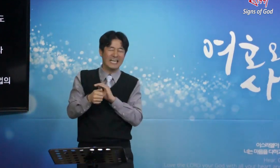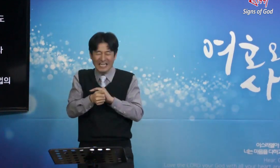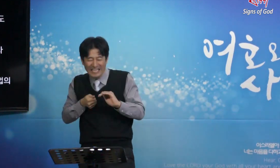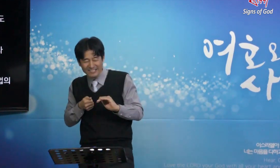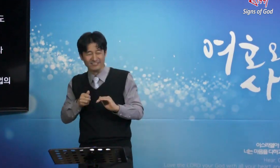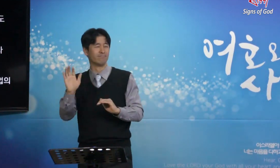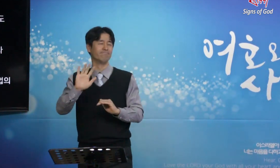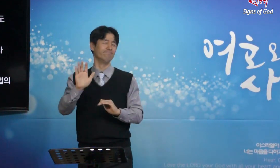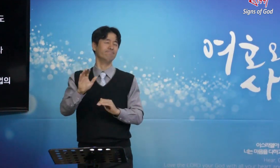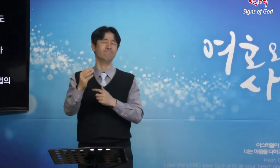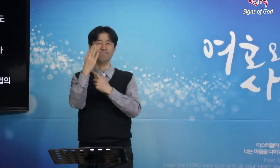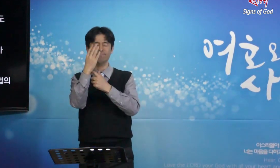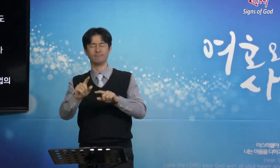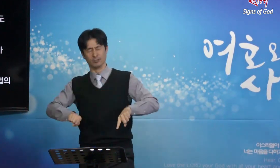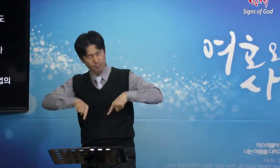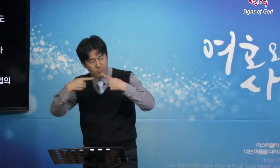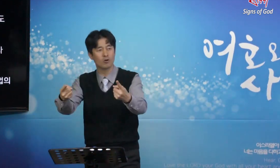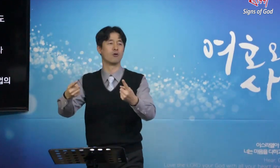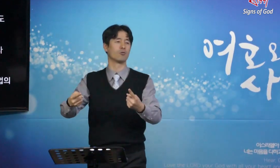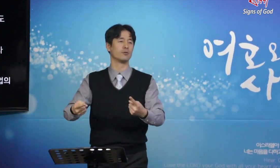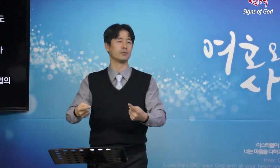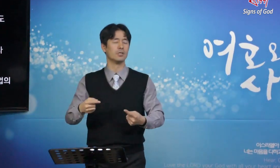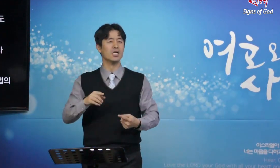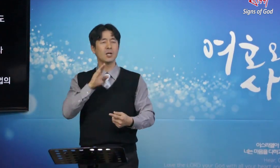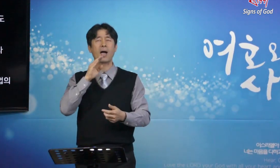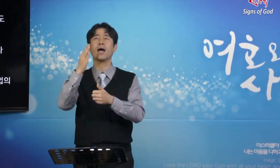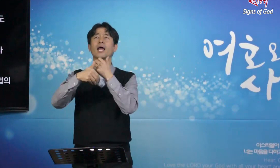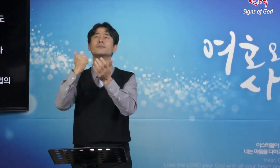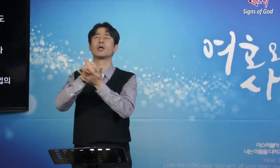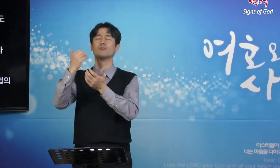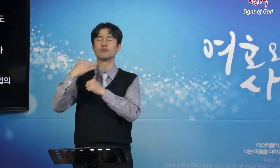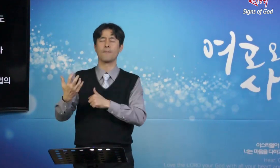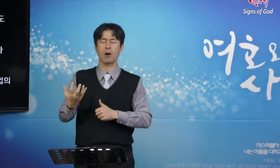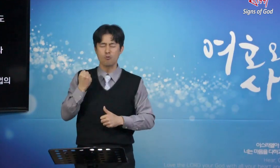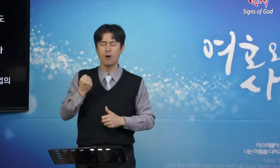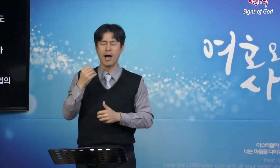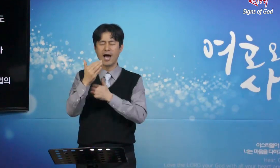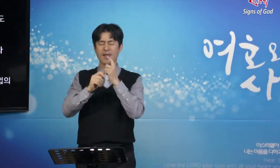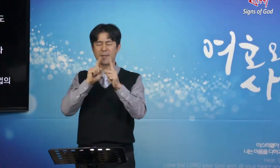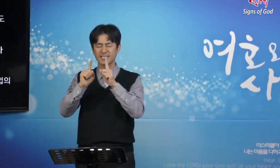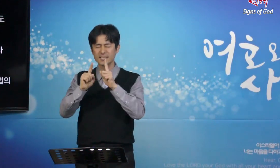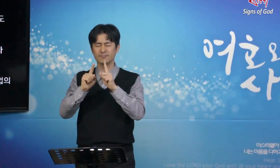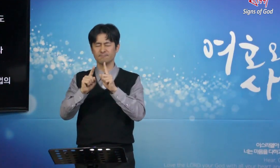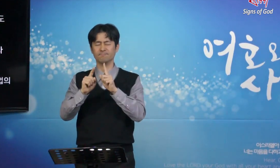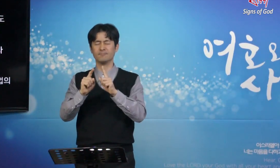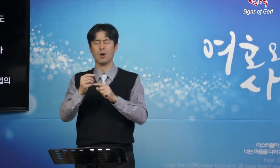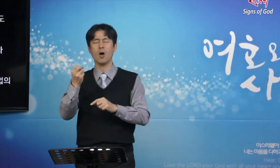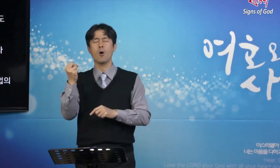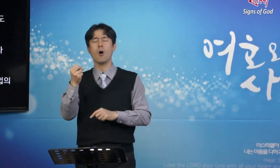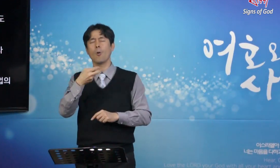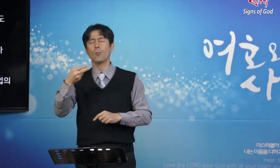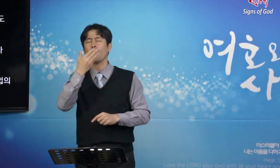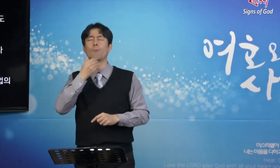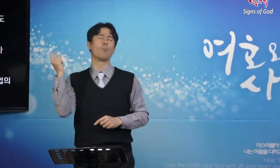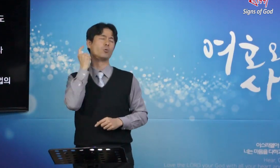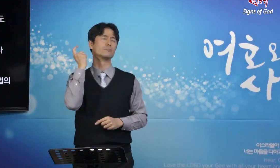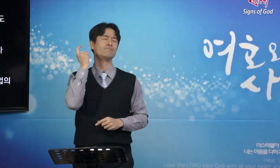이제 제가 방송을 같이 하자고 하면 항상 이렇게 부끄러워하며 함께하지 못하는 모습들을 보는데,